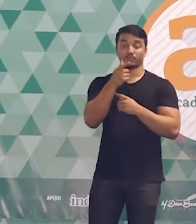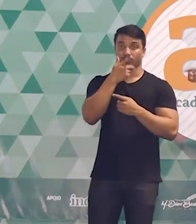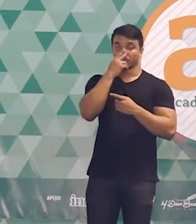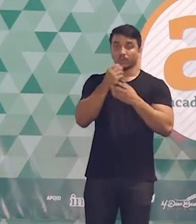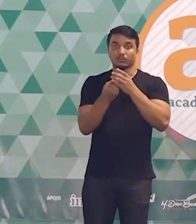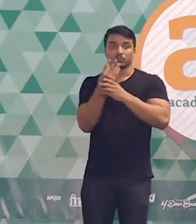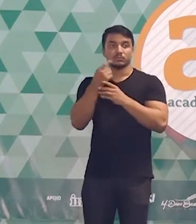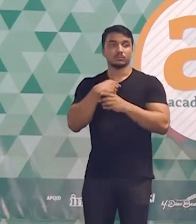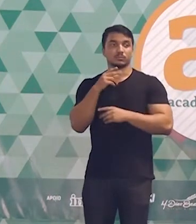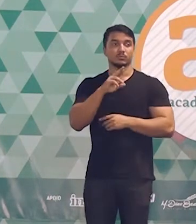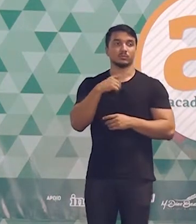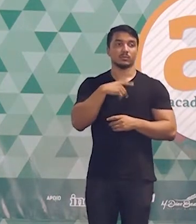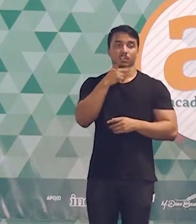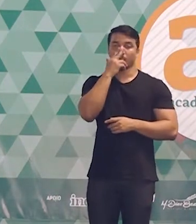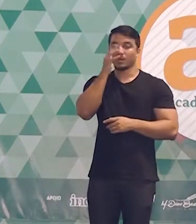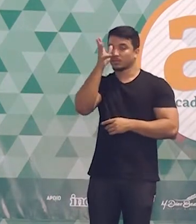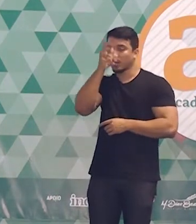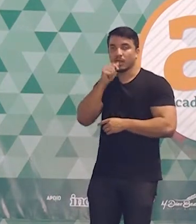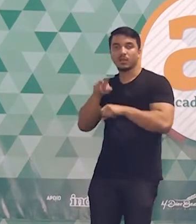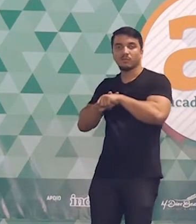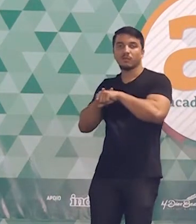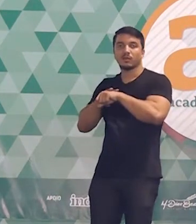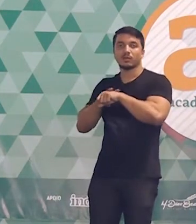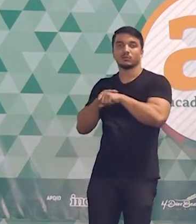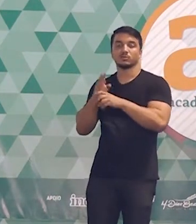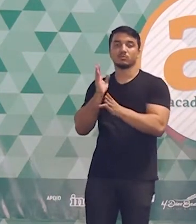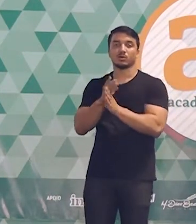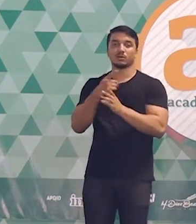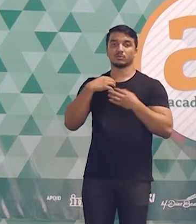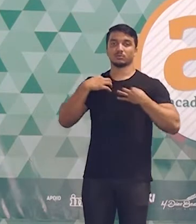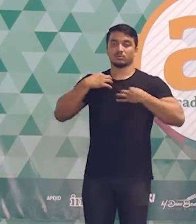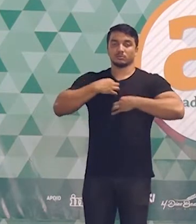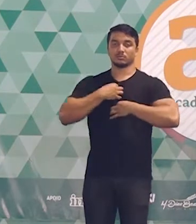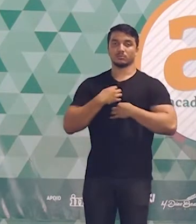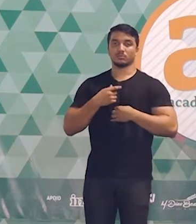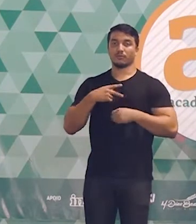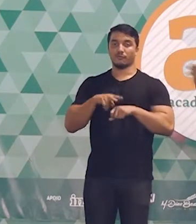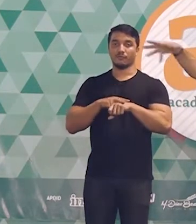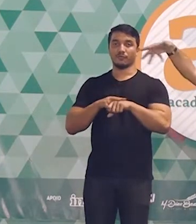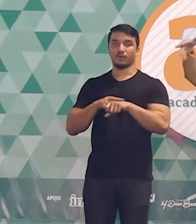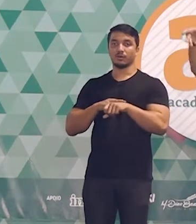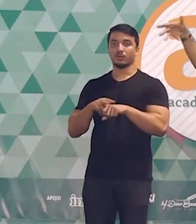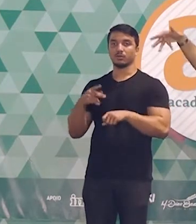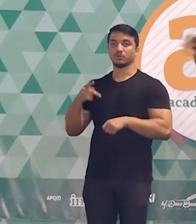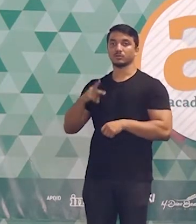exatamente. Eles eram chamados de galinhas verdes, né? Porque eles andavam sempre com aquele fardão